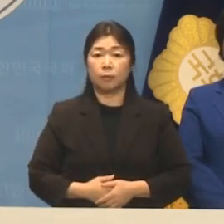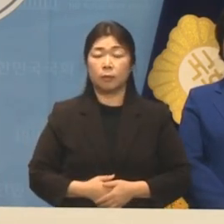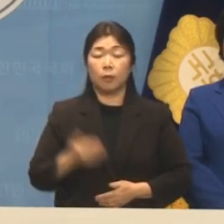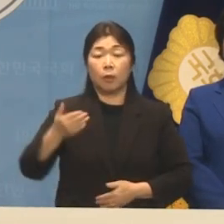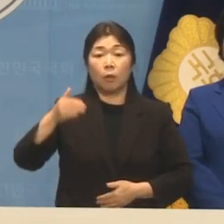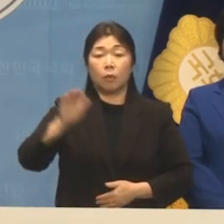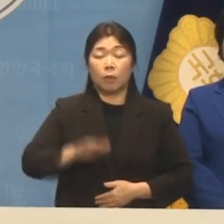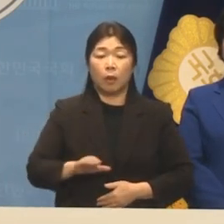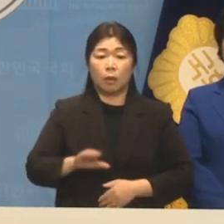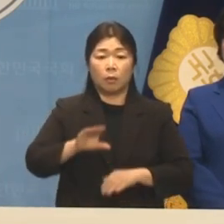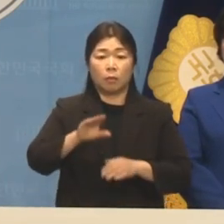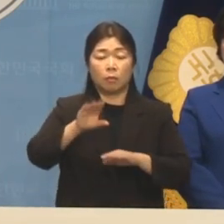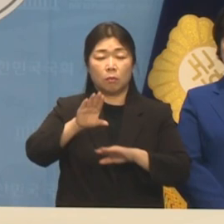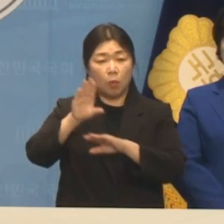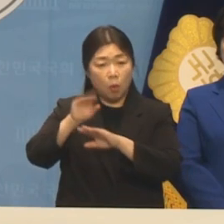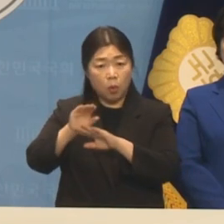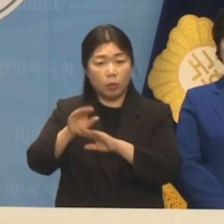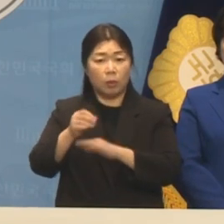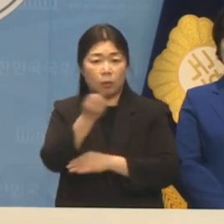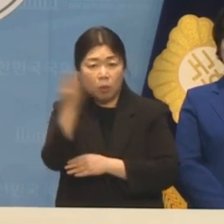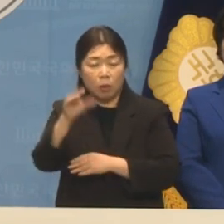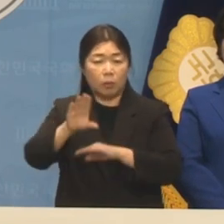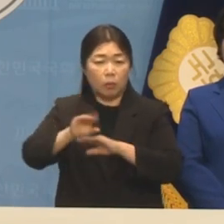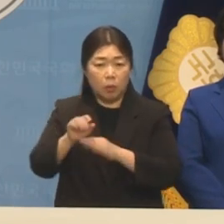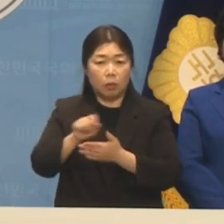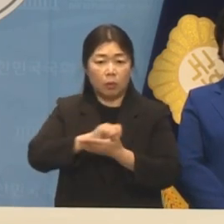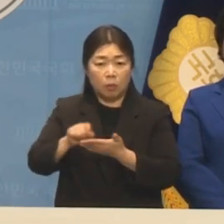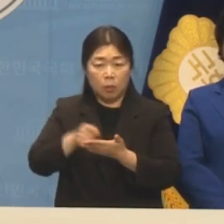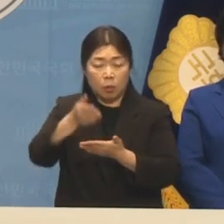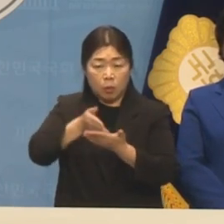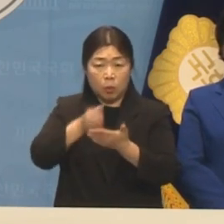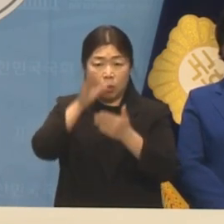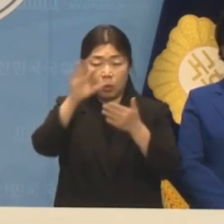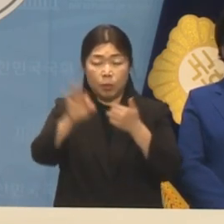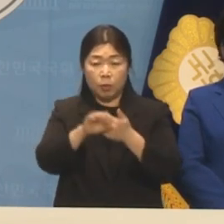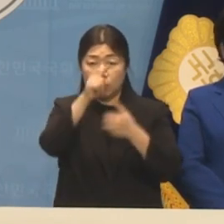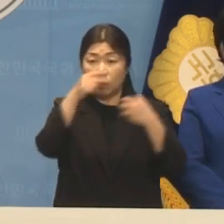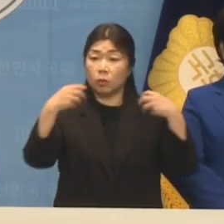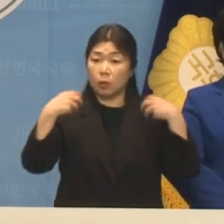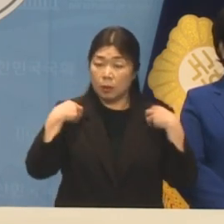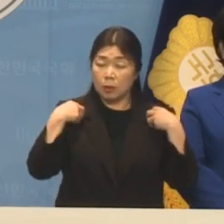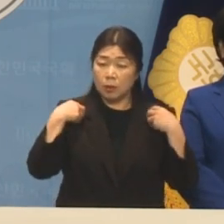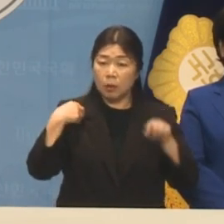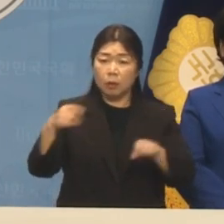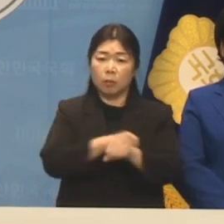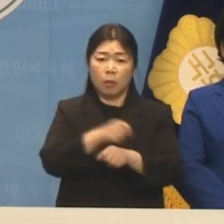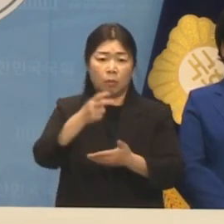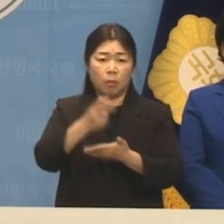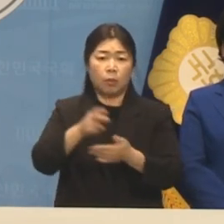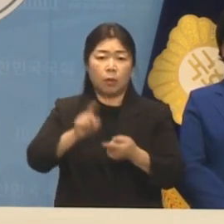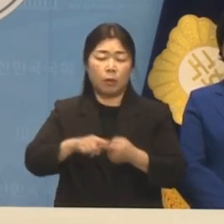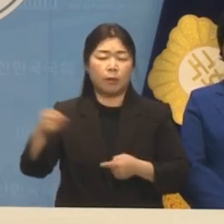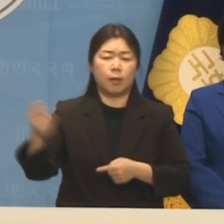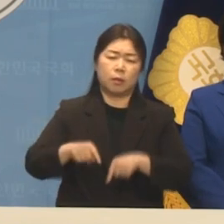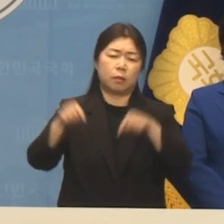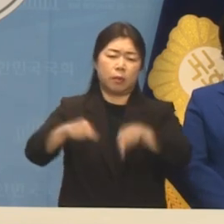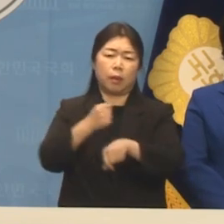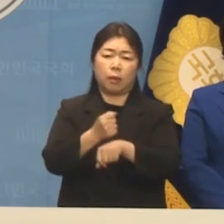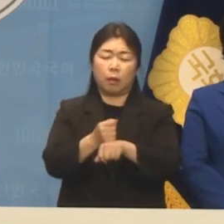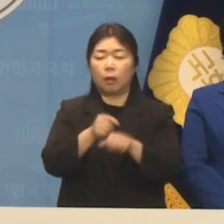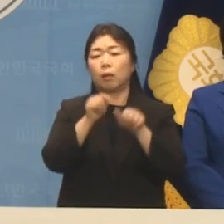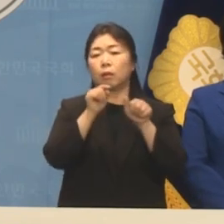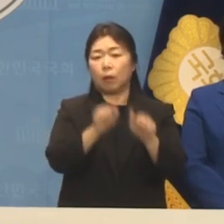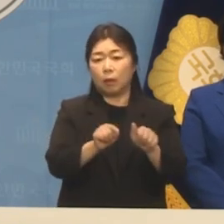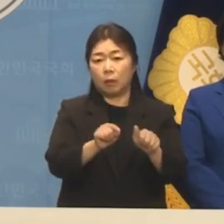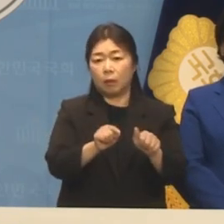그런데 언론 보도에 따르면 정부가 이태원 참사 진상규명 특별법에 대한 제2요구안에